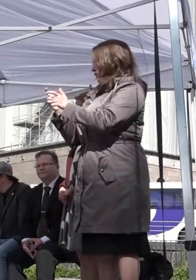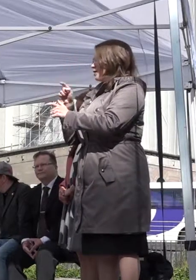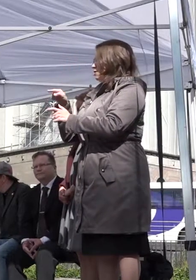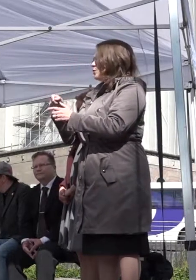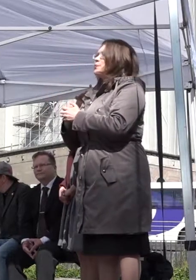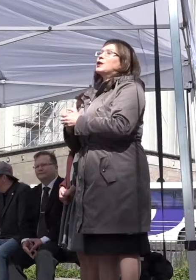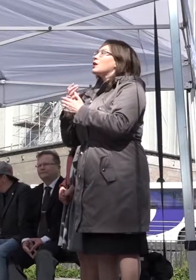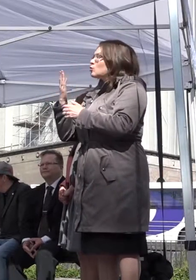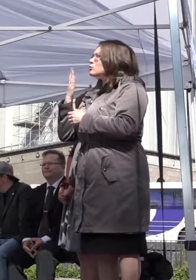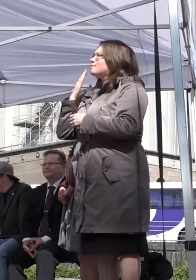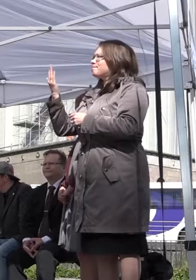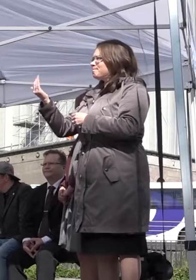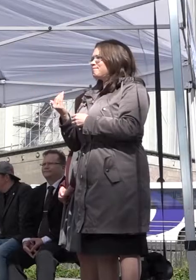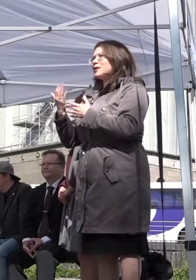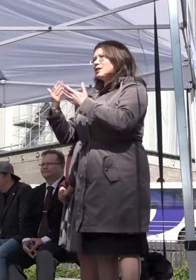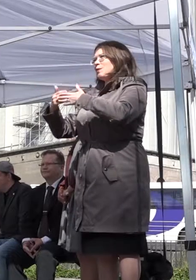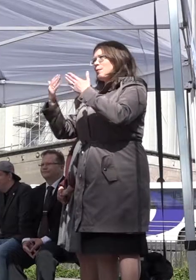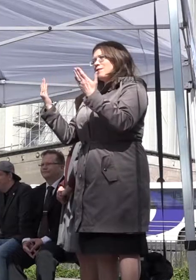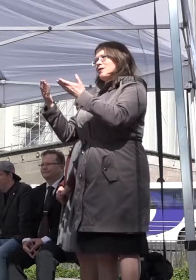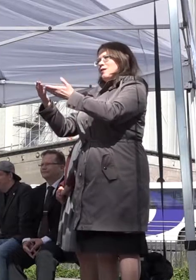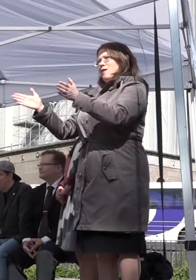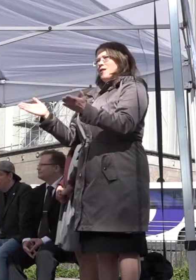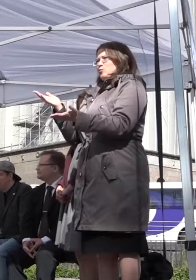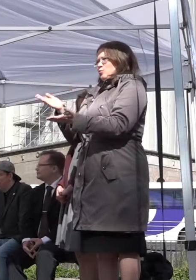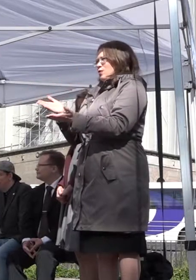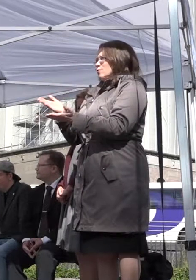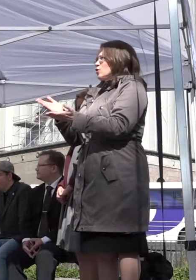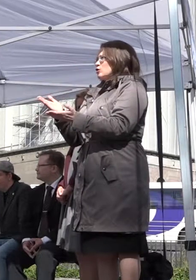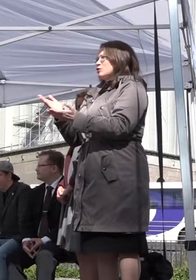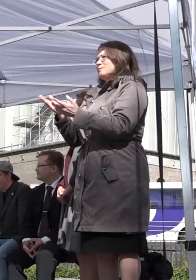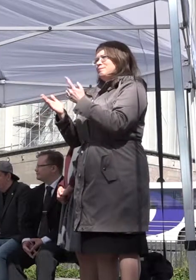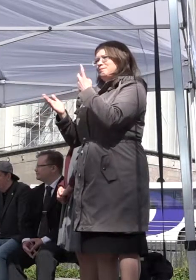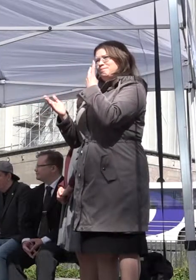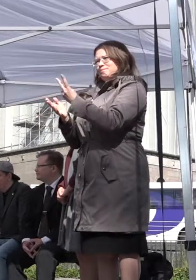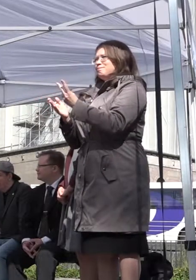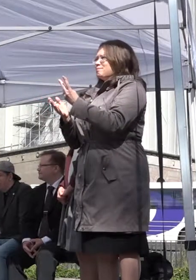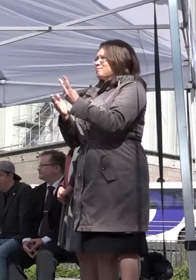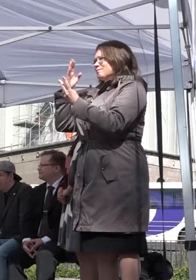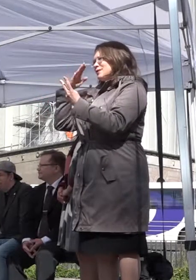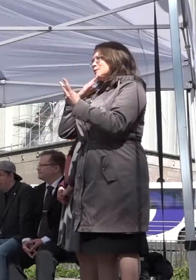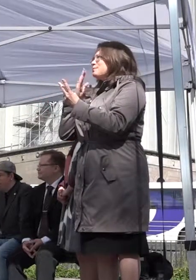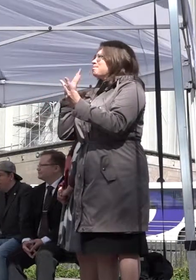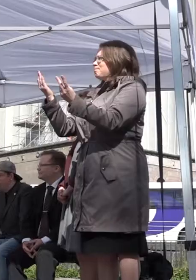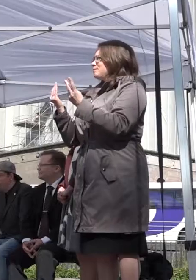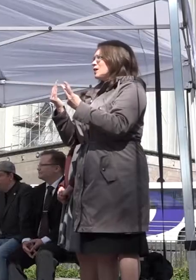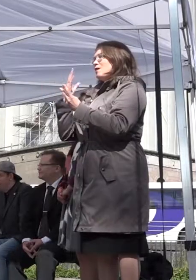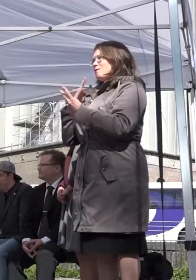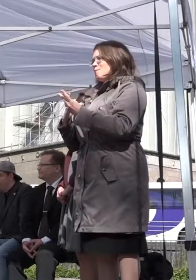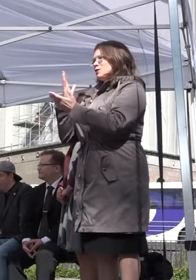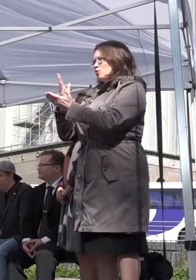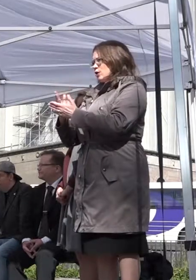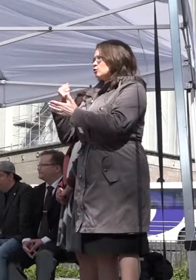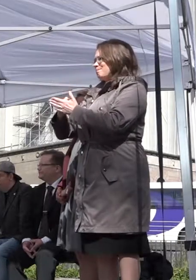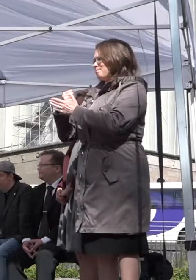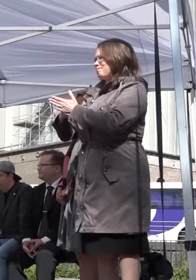Nyt kutsun tänne tämän päivän avauspuheenvuorot esittämään kaksi vammaisten oikeuksien konkaria. He ovat